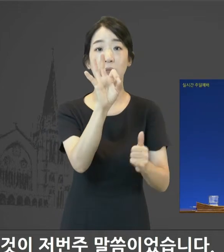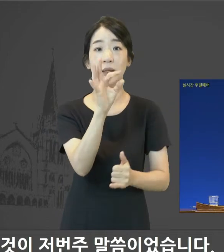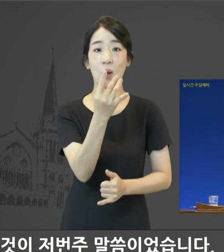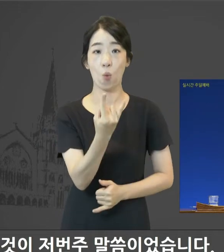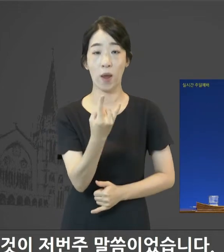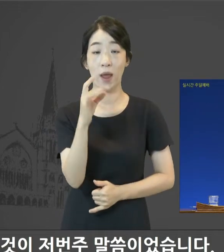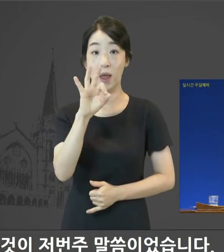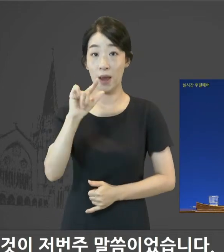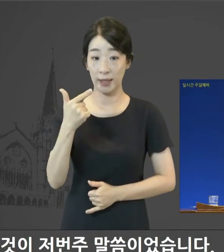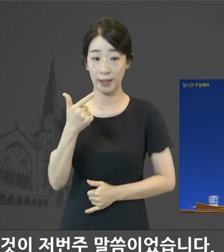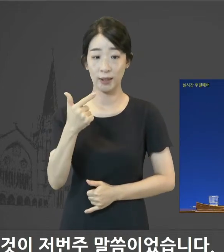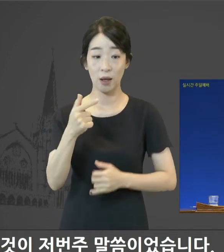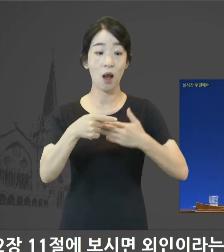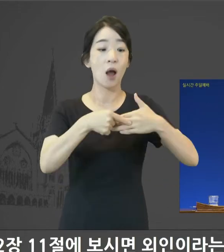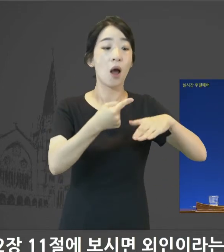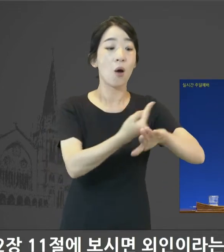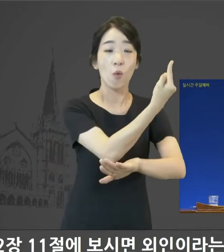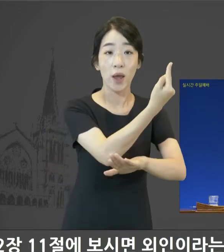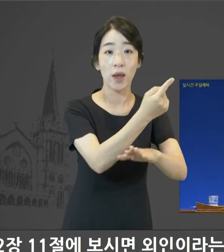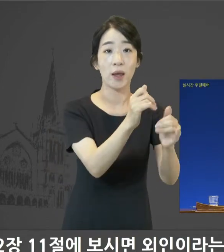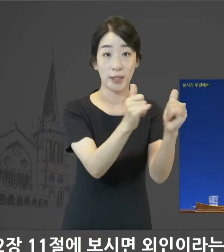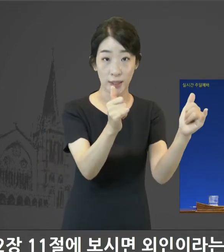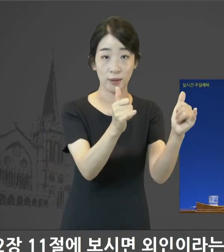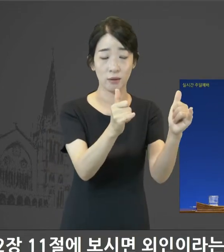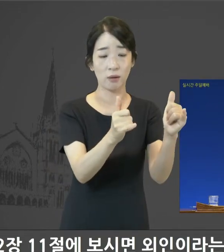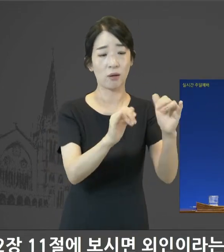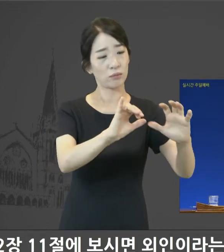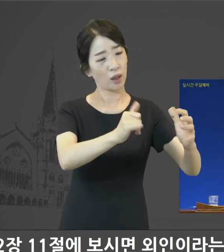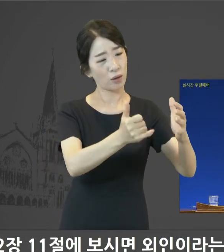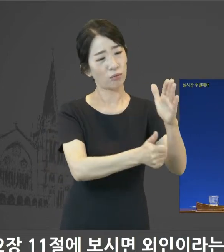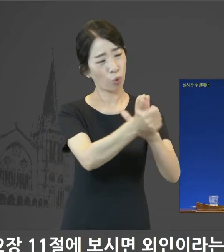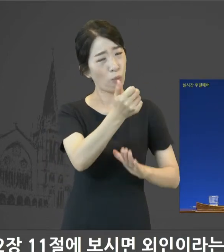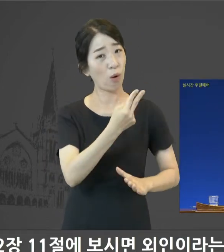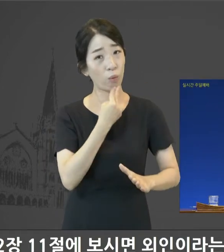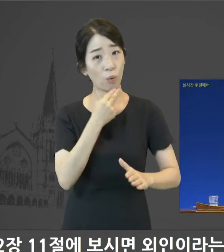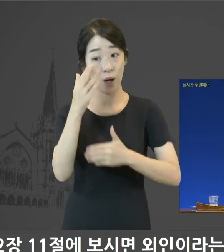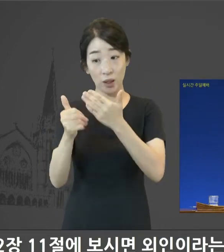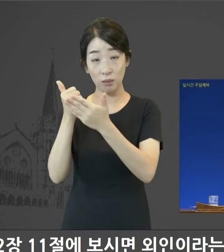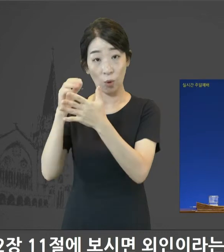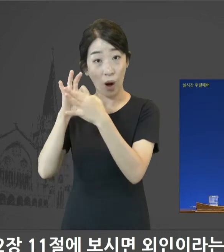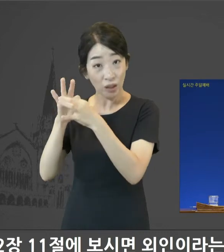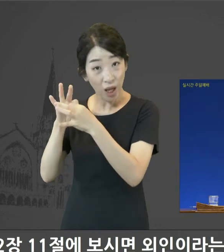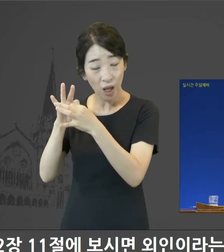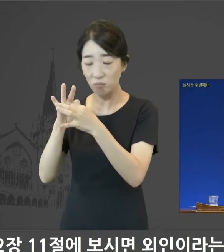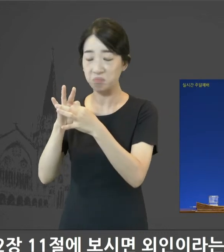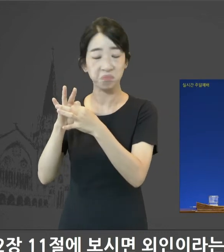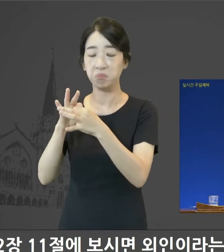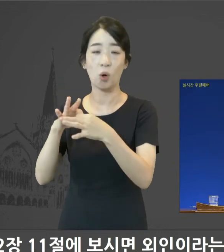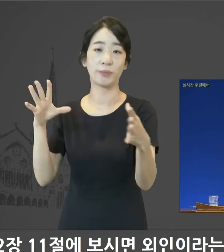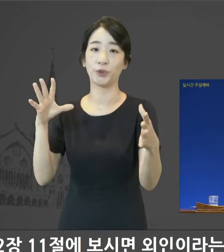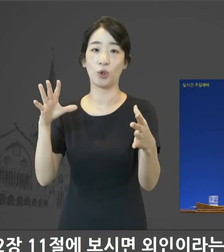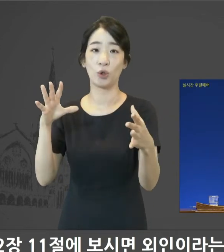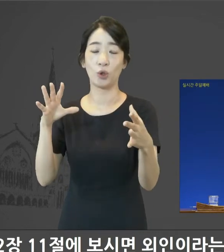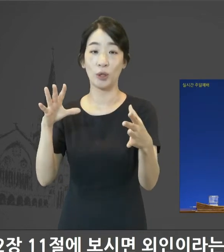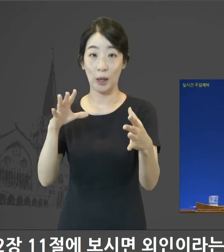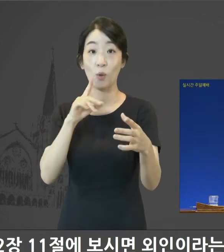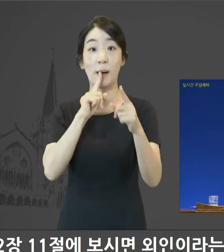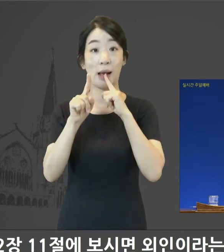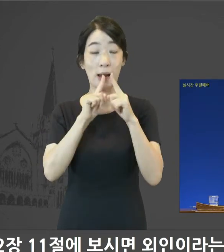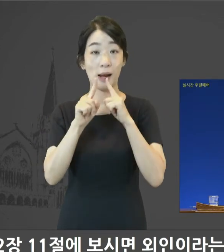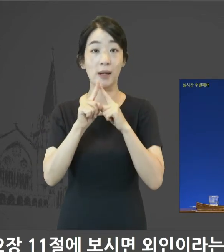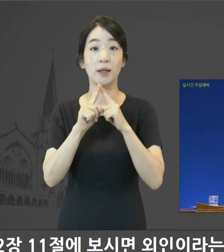나옵니다. 세상에 소망이 없었고 하나님과 관계도 없었다, 이렇게 선포를 하는